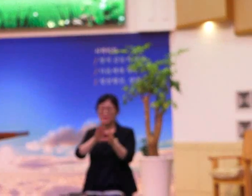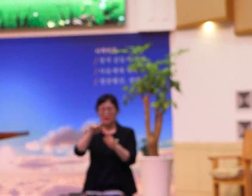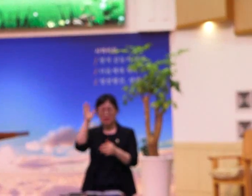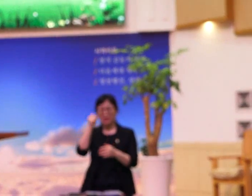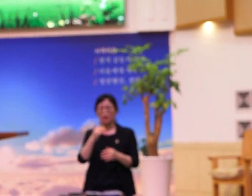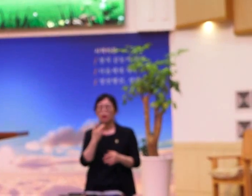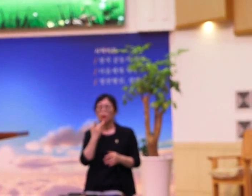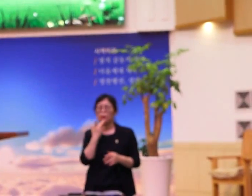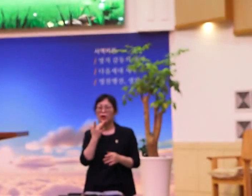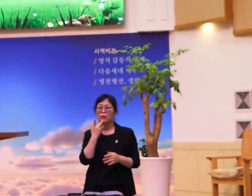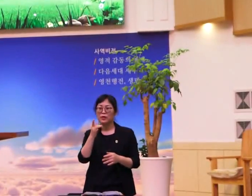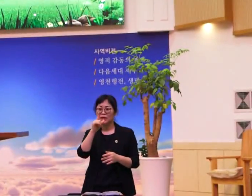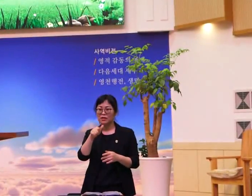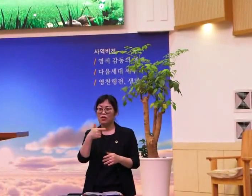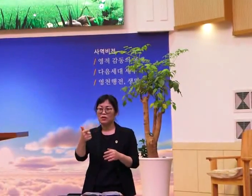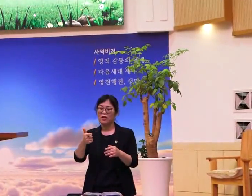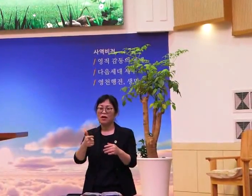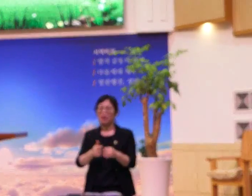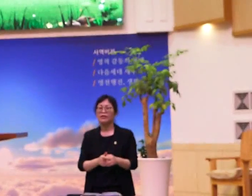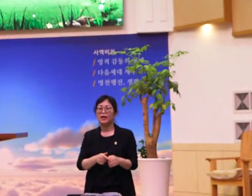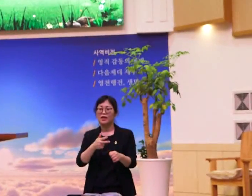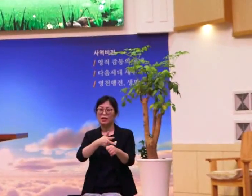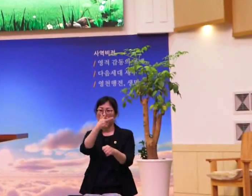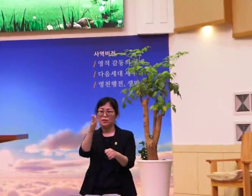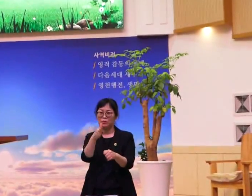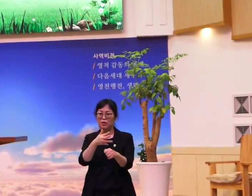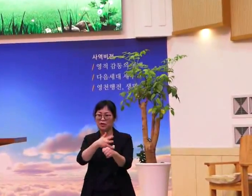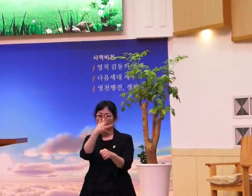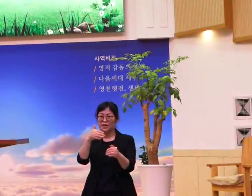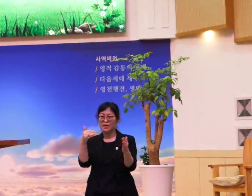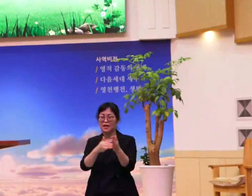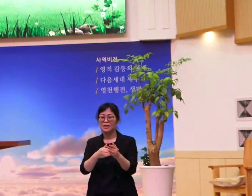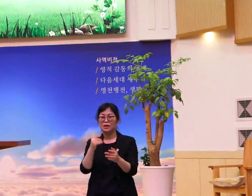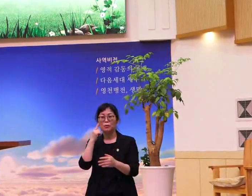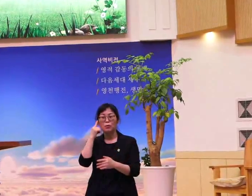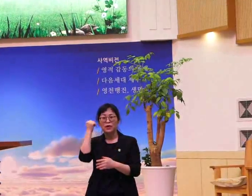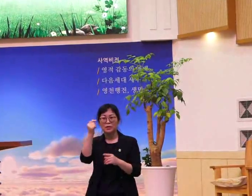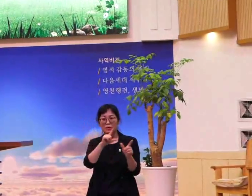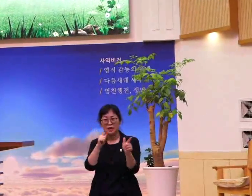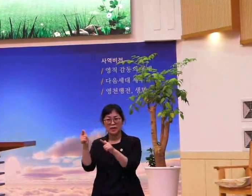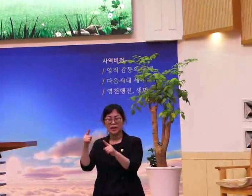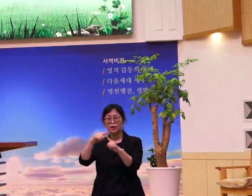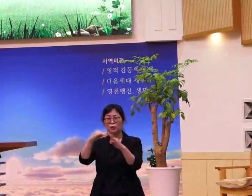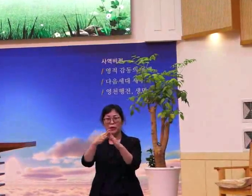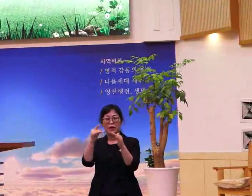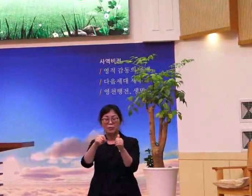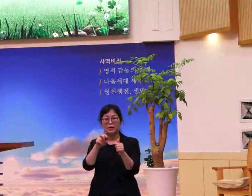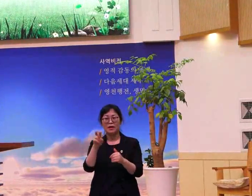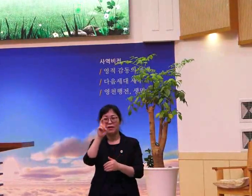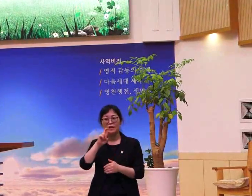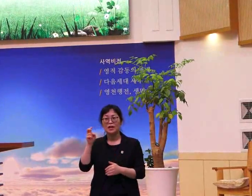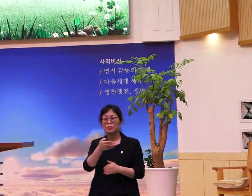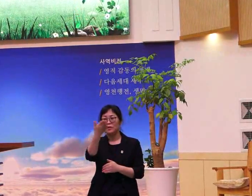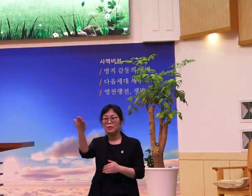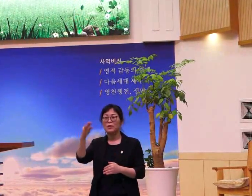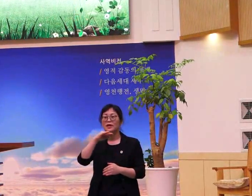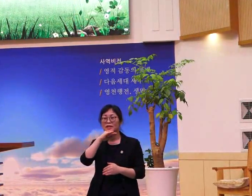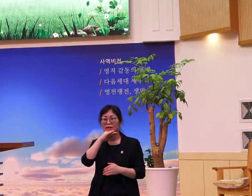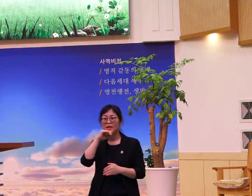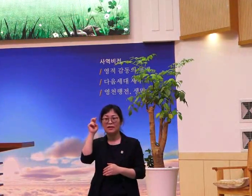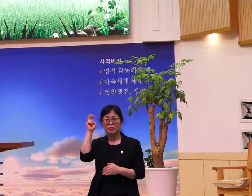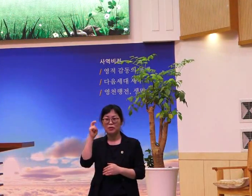8일 저녁 7시부터 8시까지 저와 목회자들이 교회 현관 앞에서 찬양하며 여러분들 기다릴 것입니다.